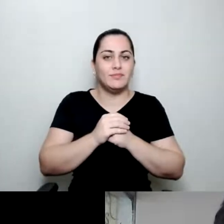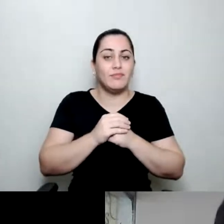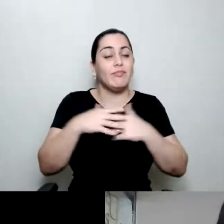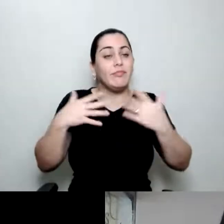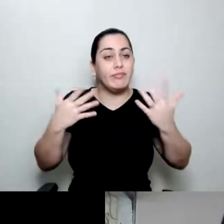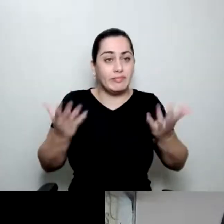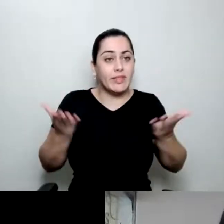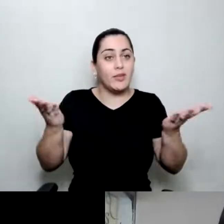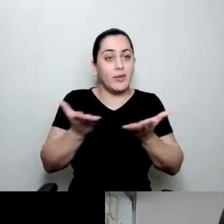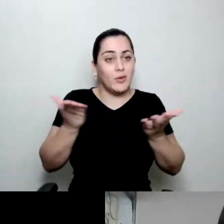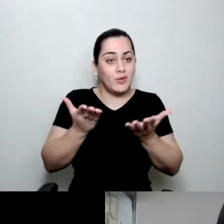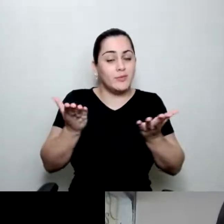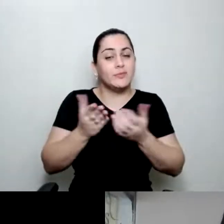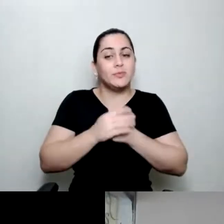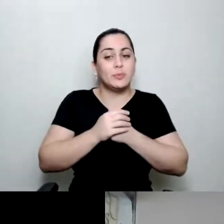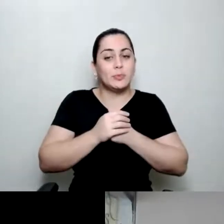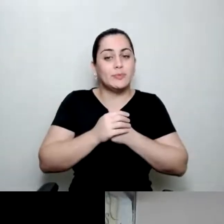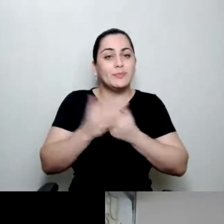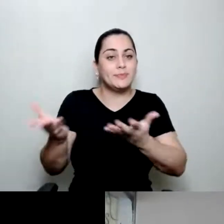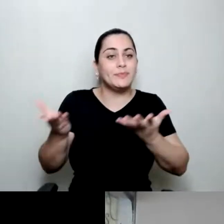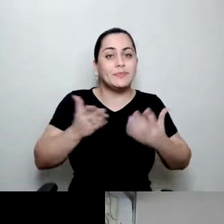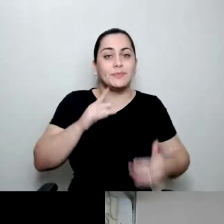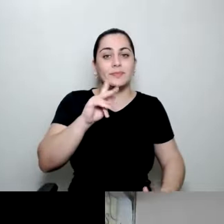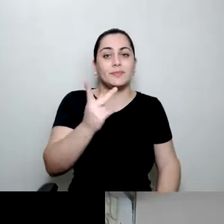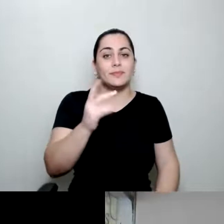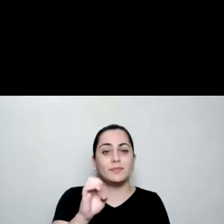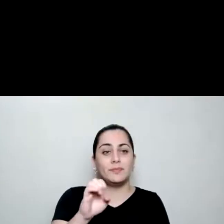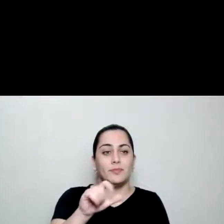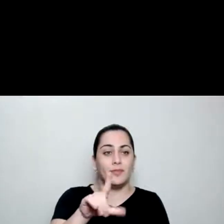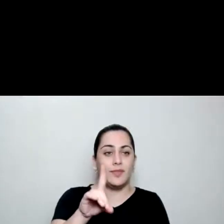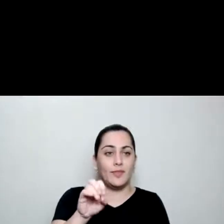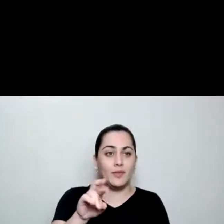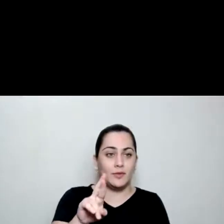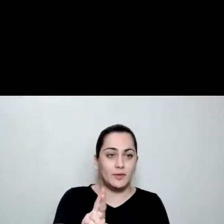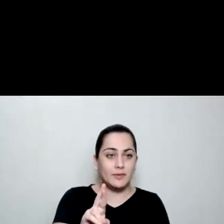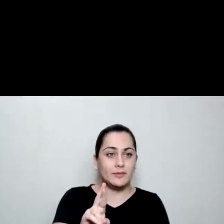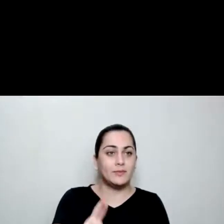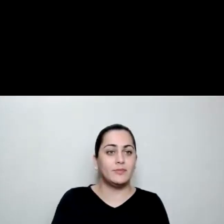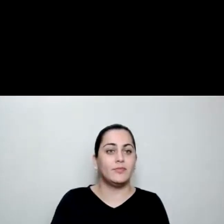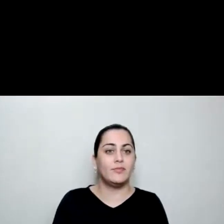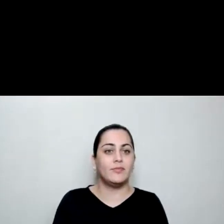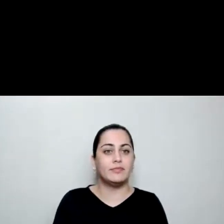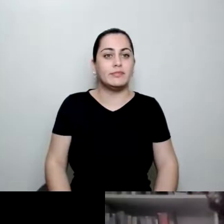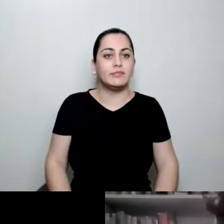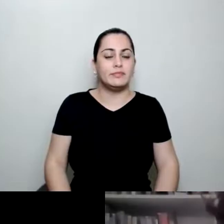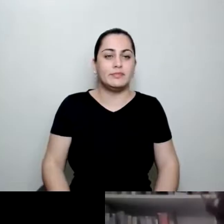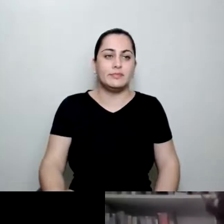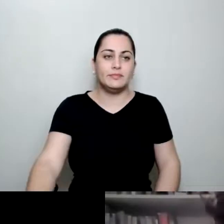Então, vamos lá encaminhar. Vou chamar o Helder para vir aqui conosco.